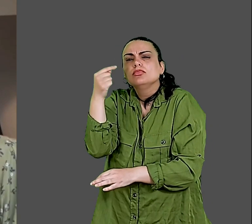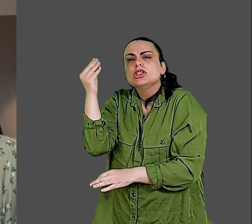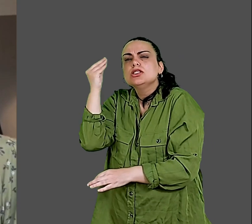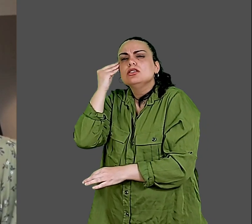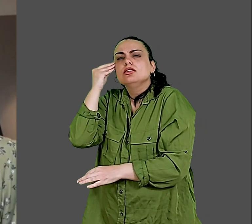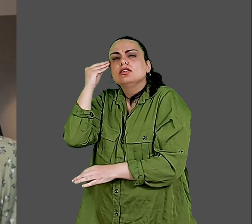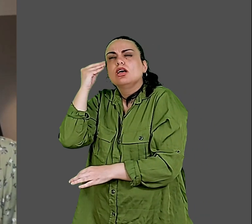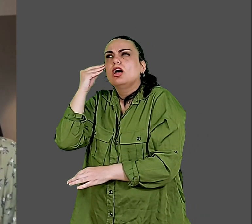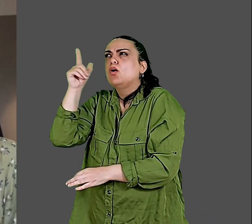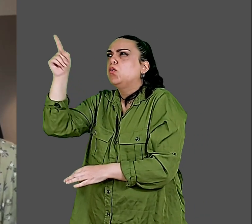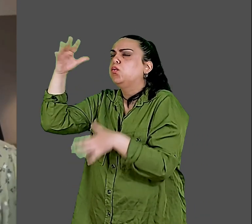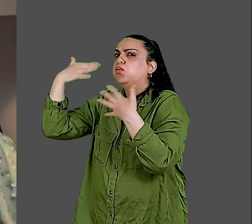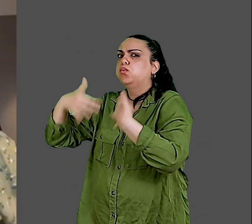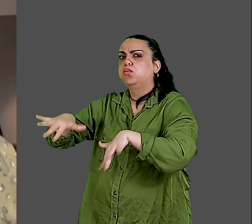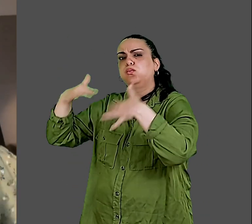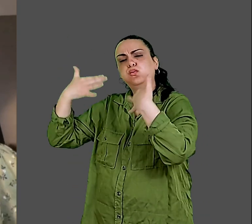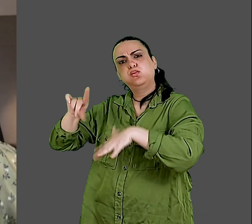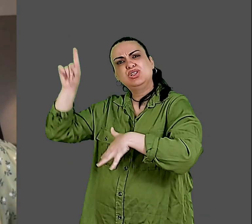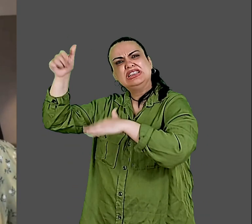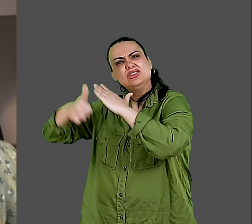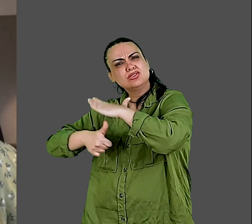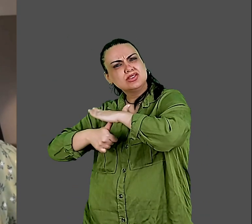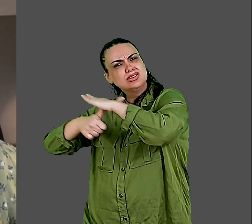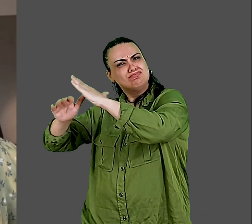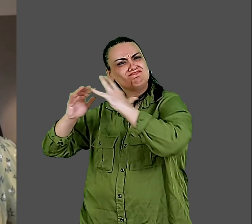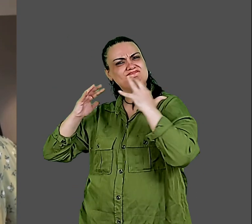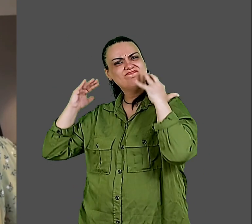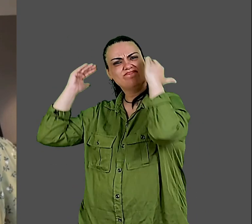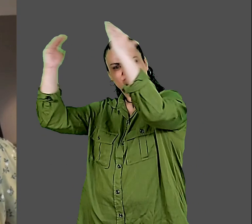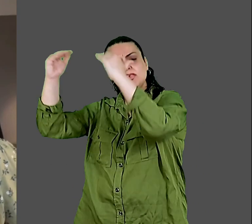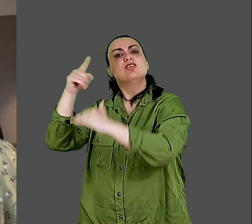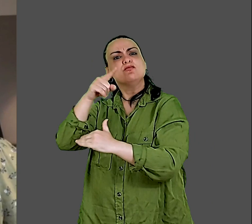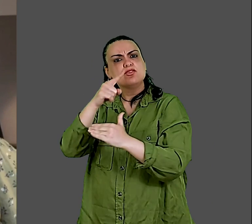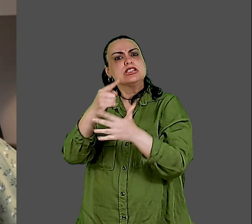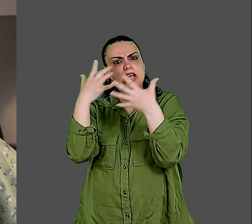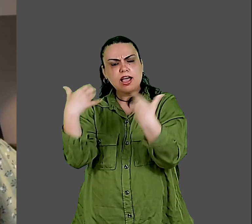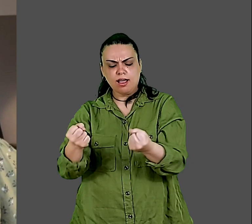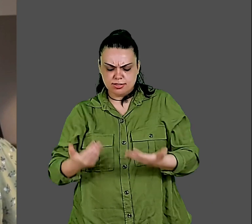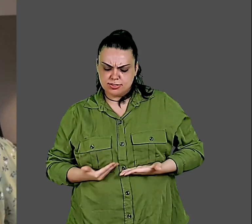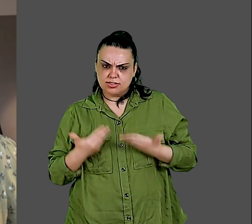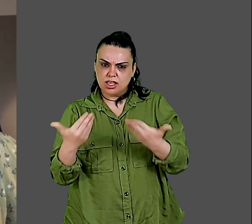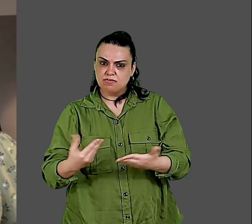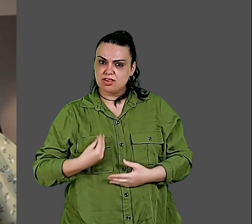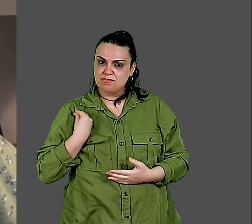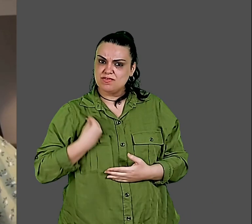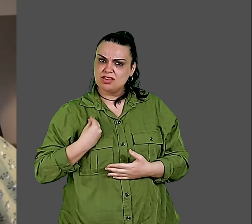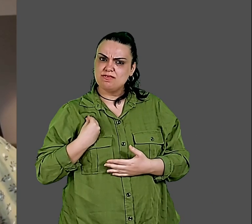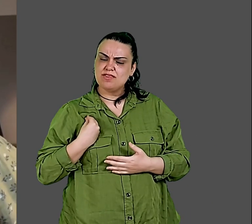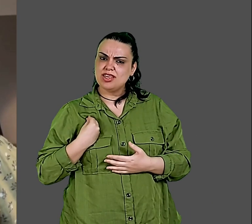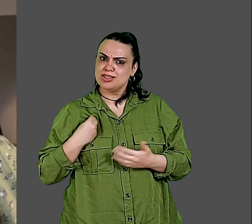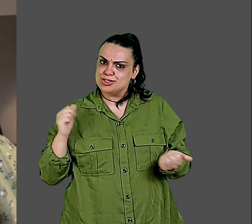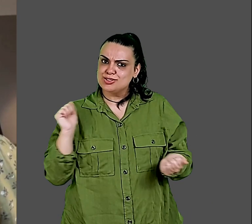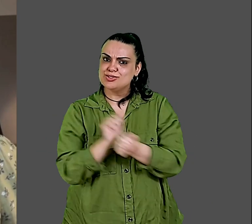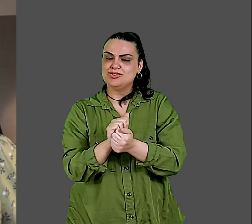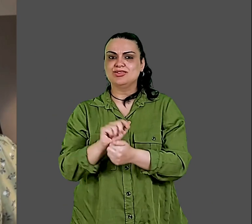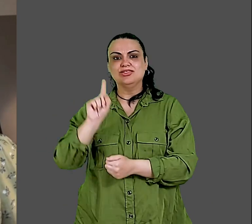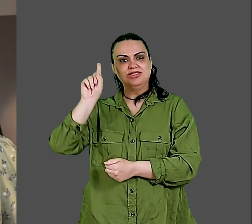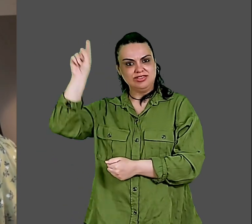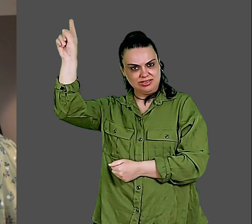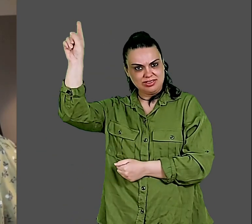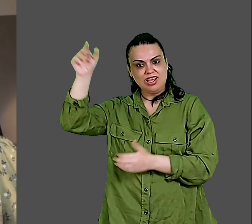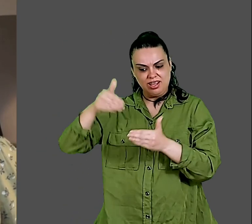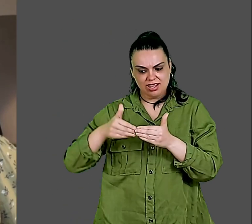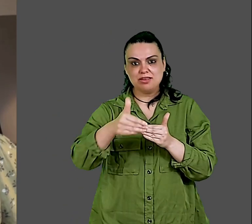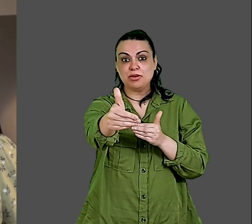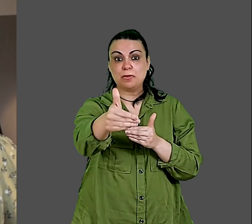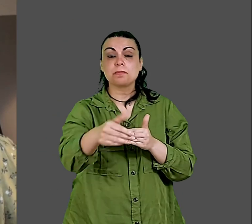a autoridade desse Deus que você se dispôs a conhecer e a viver para ele a partir de agora. Dentro dessa narrativa, no